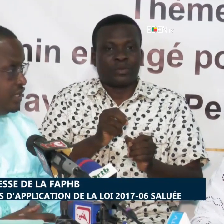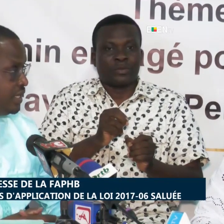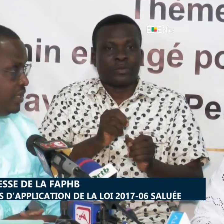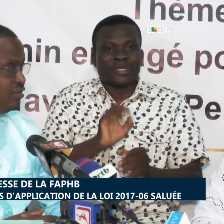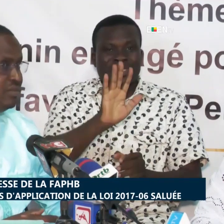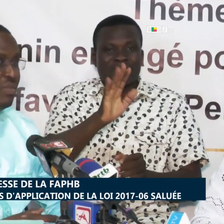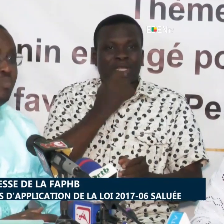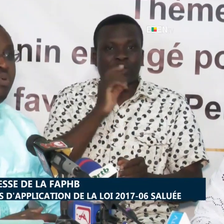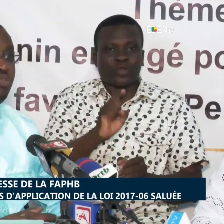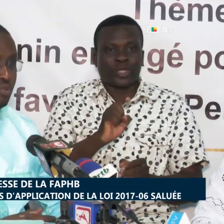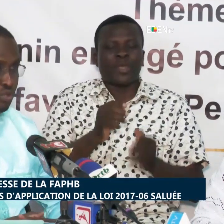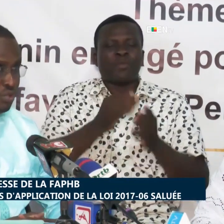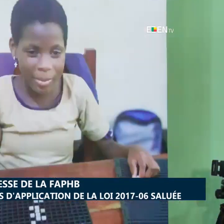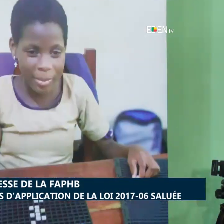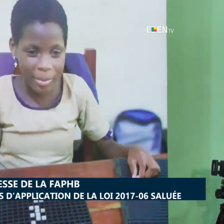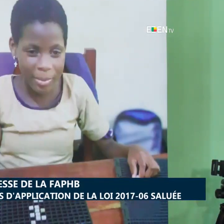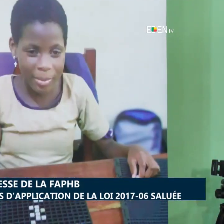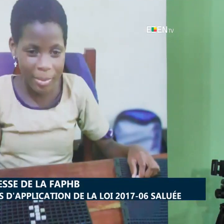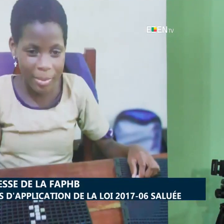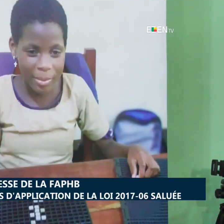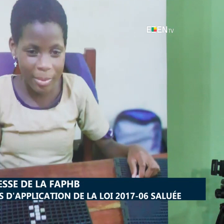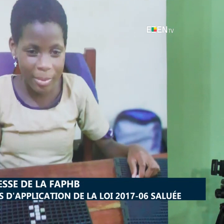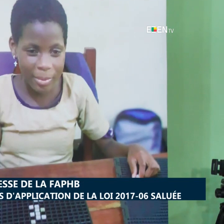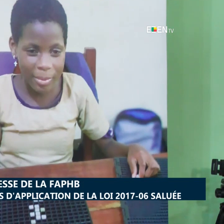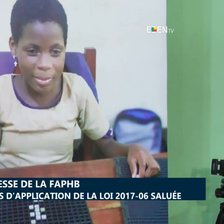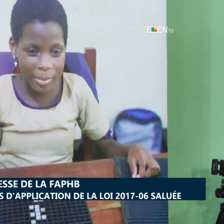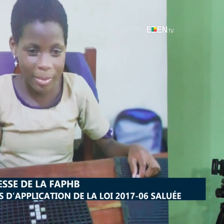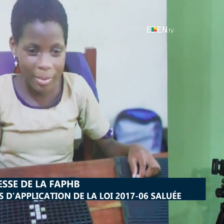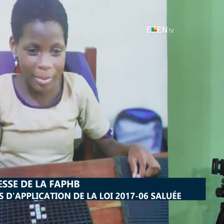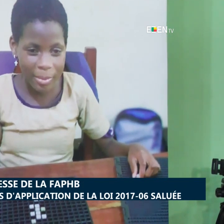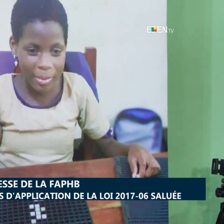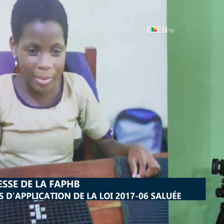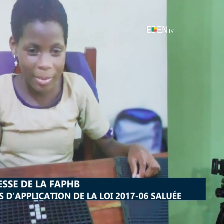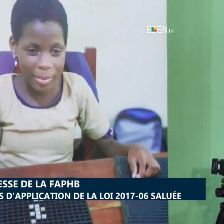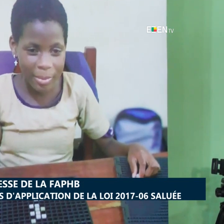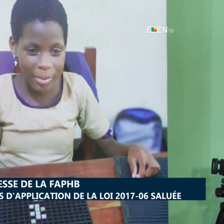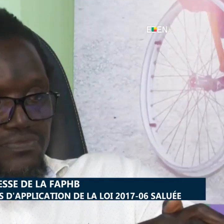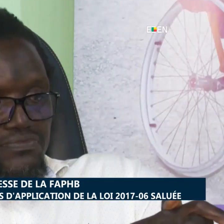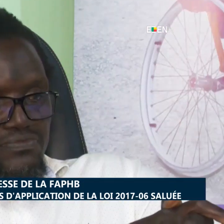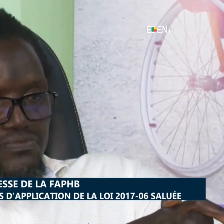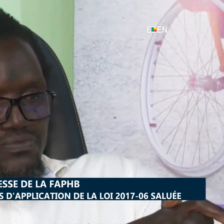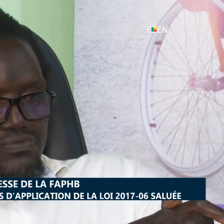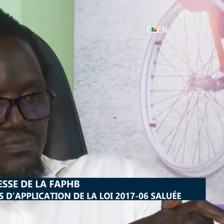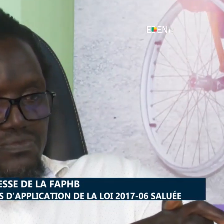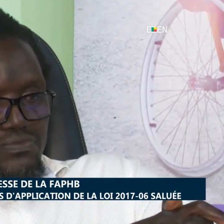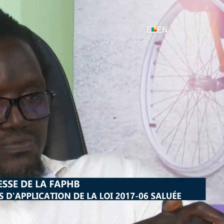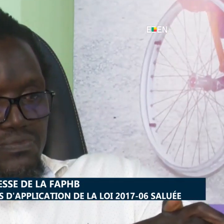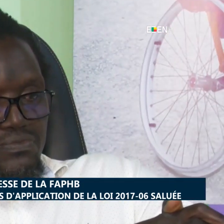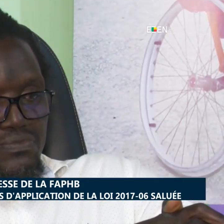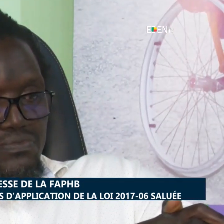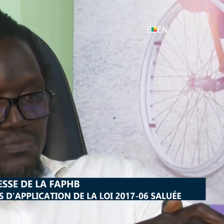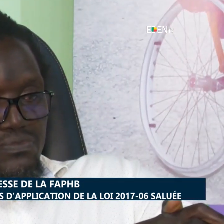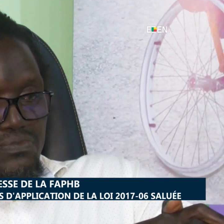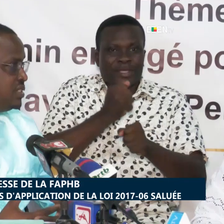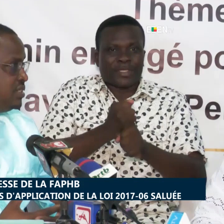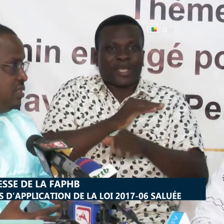5 décrets, mais beaucoup de mesures. Des mesures à vie, des mesures qui corrigent des vies, des mesures qui permettent de rattraper vraiment des